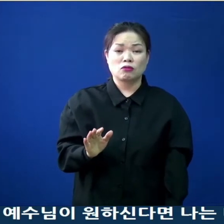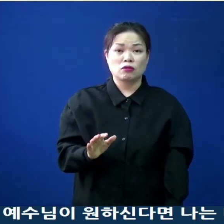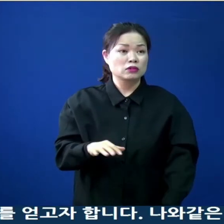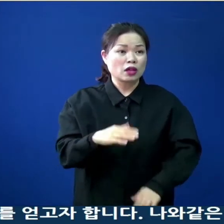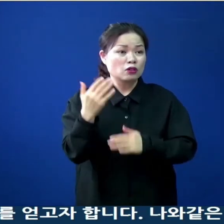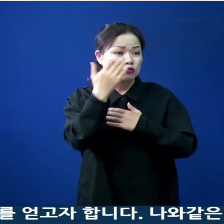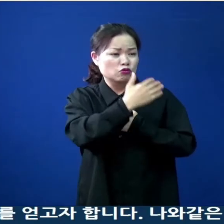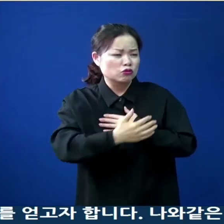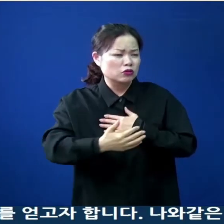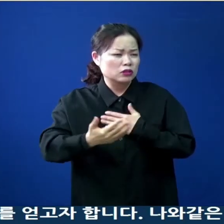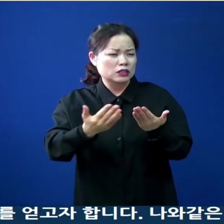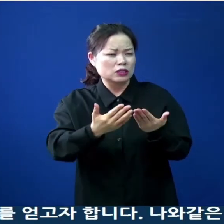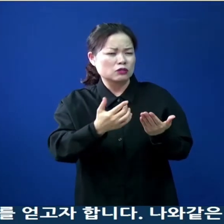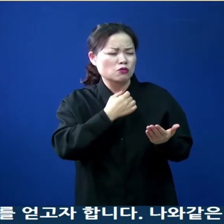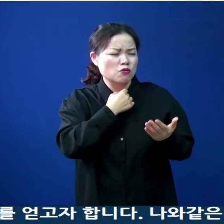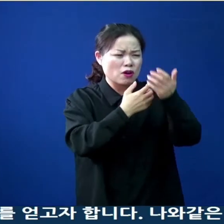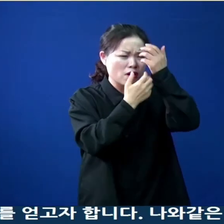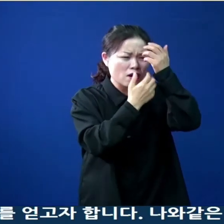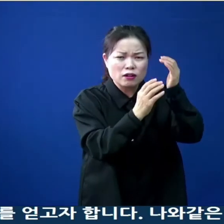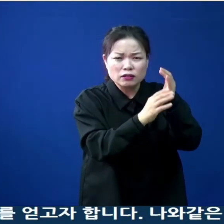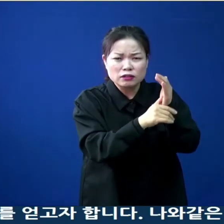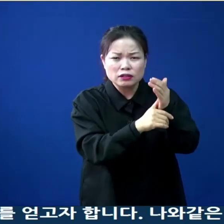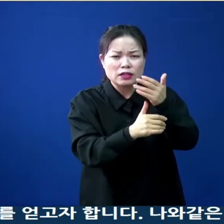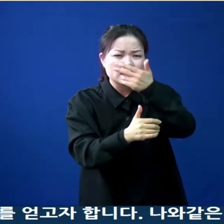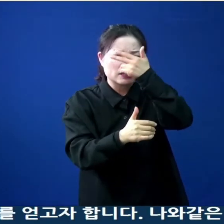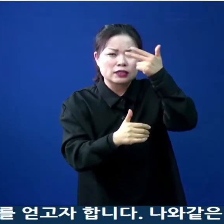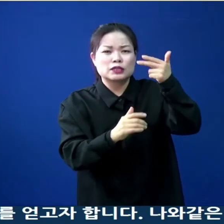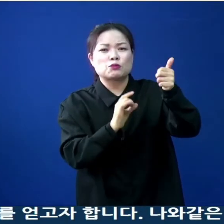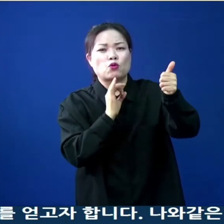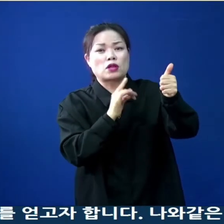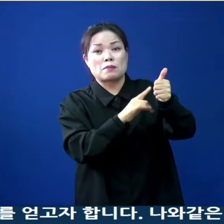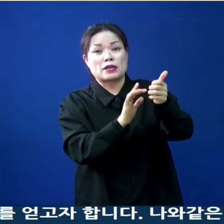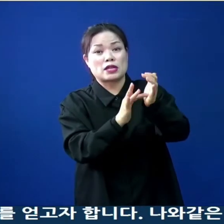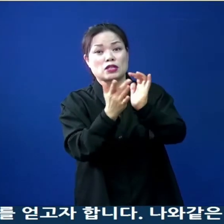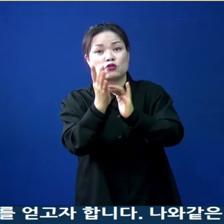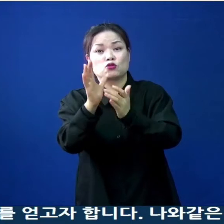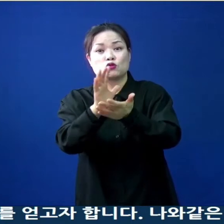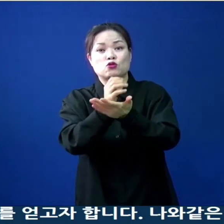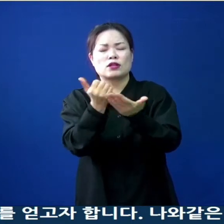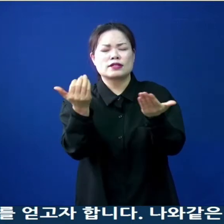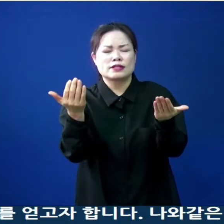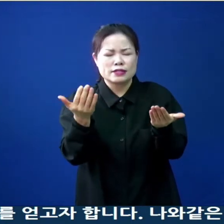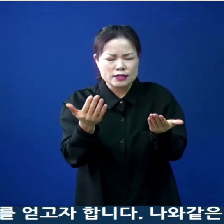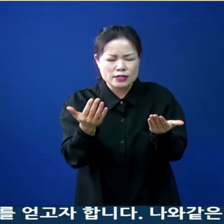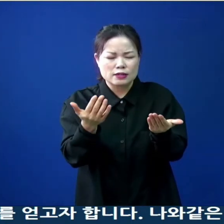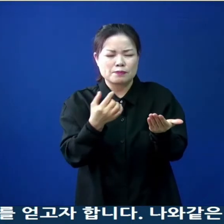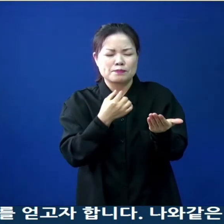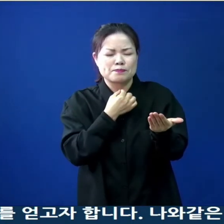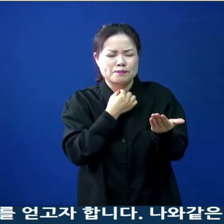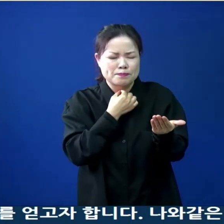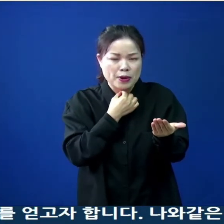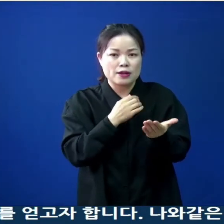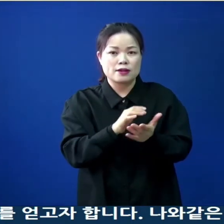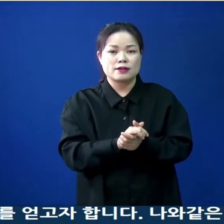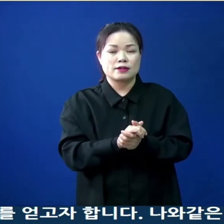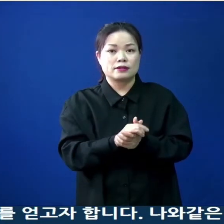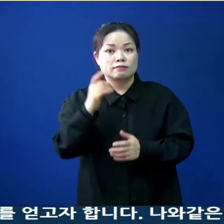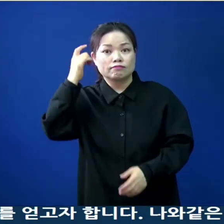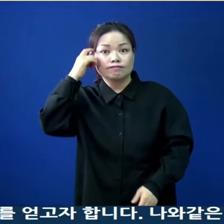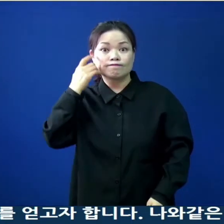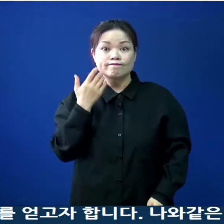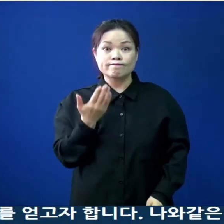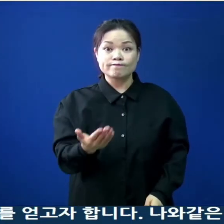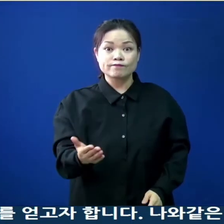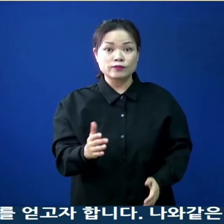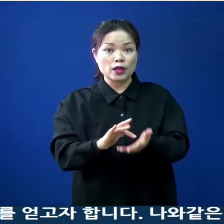다 육신의 일을 구할 때 오직 디모데만 예수 그리스도의 일을 구했다라고 바울은 얘기합니다. 한번 생각해